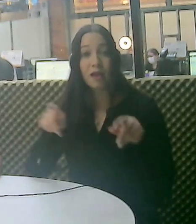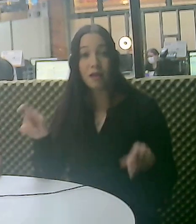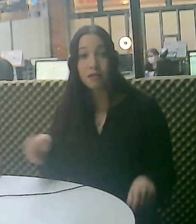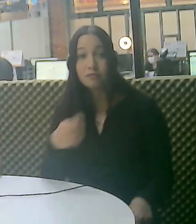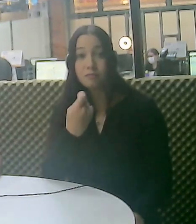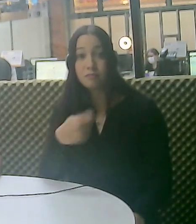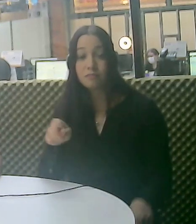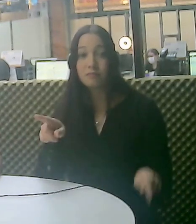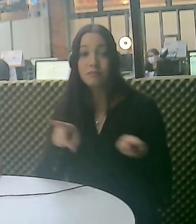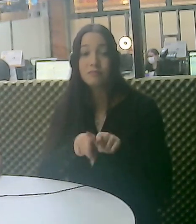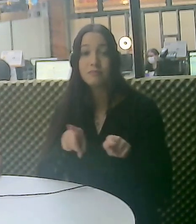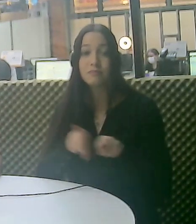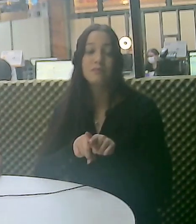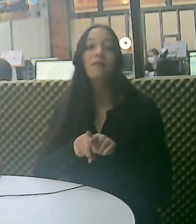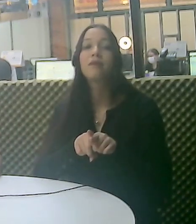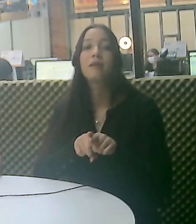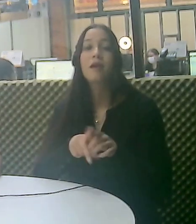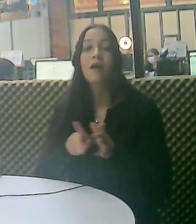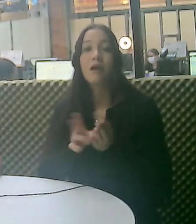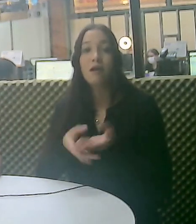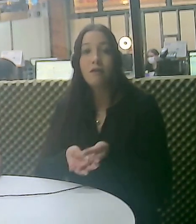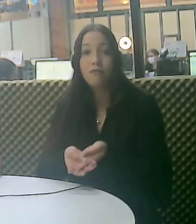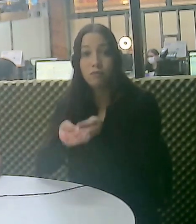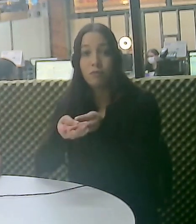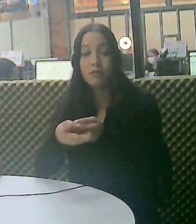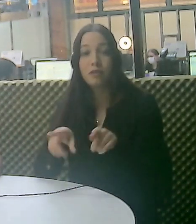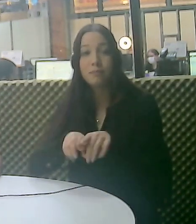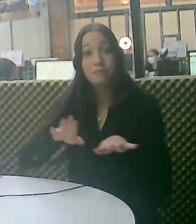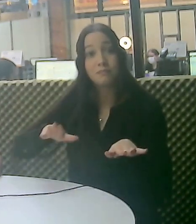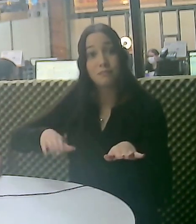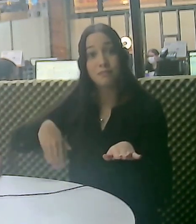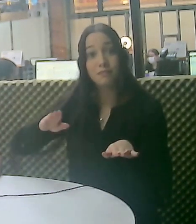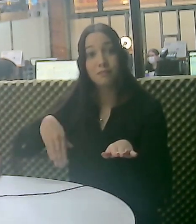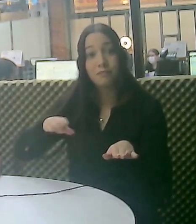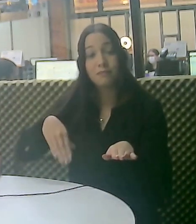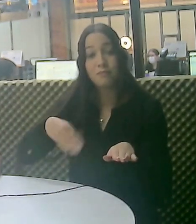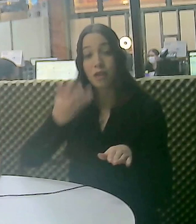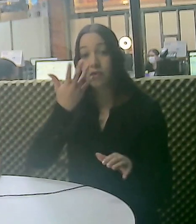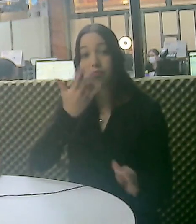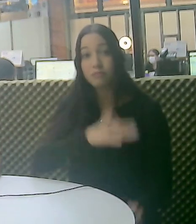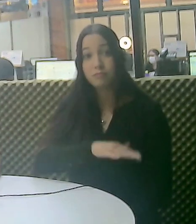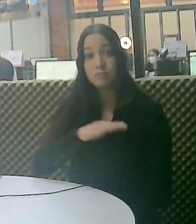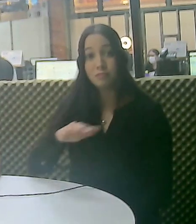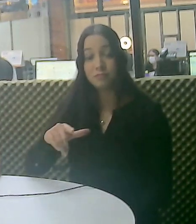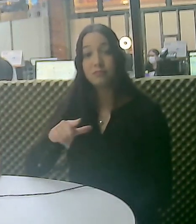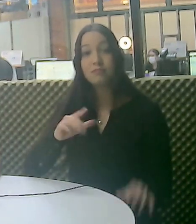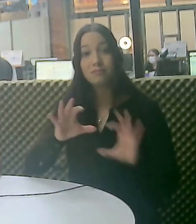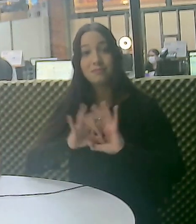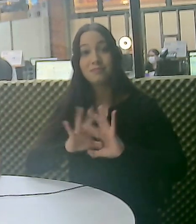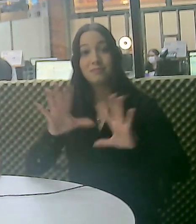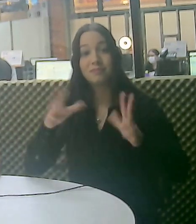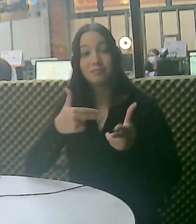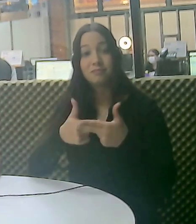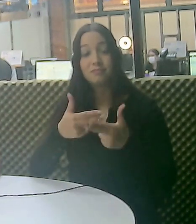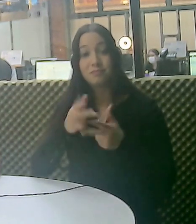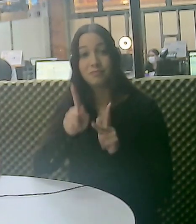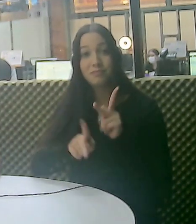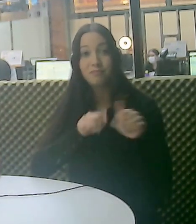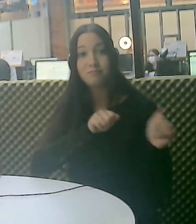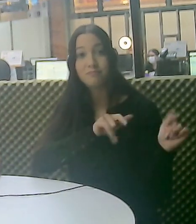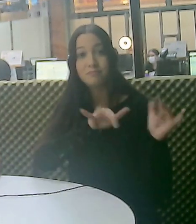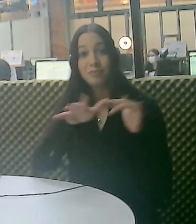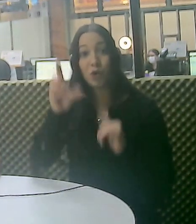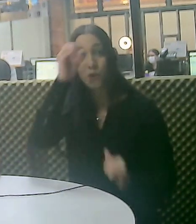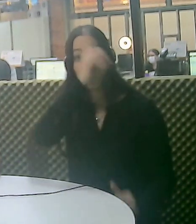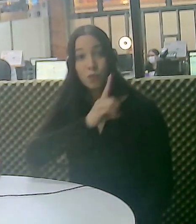Arena Park, que tem 4 quadras de vôlei de praia, e as piscinas semiolímpica e infantil, que estão liberadas para o uso da população aos